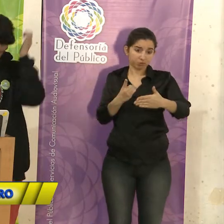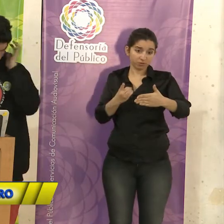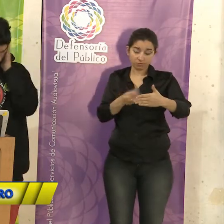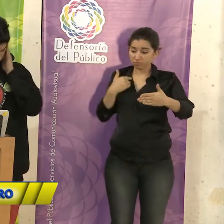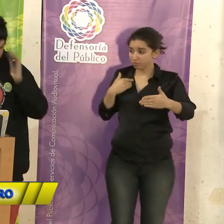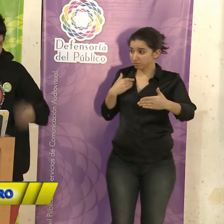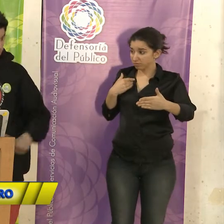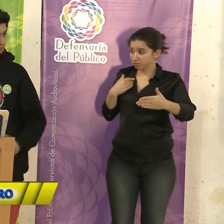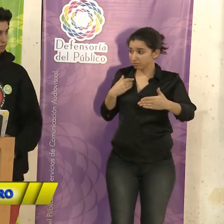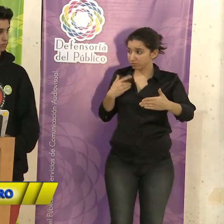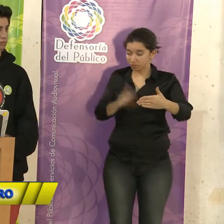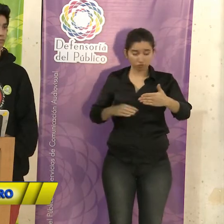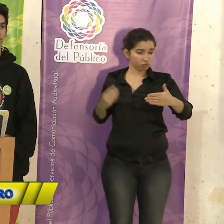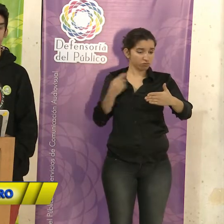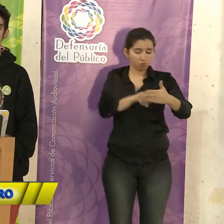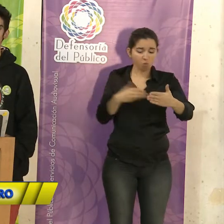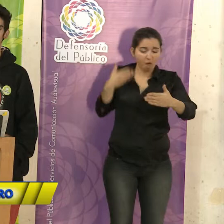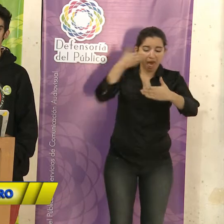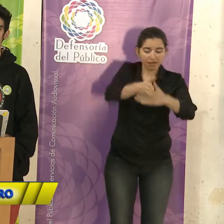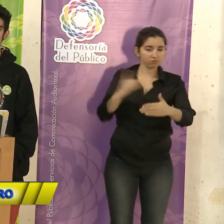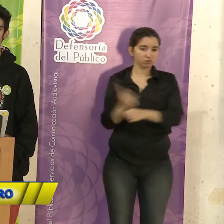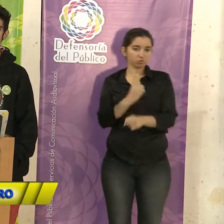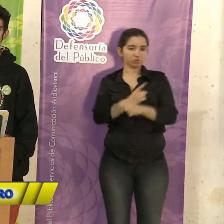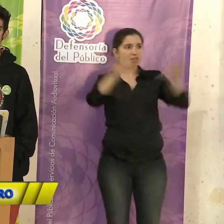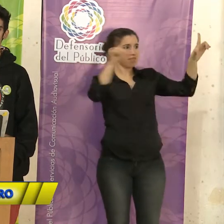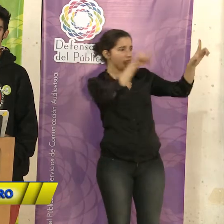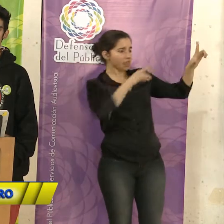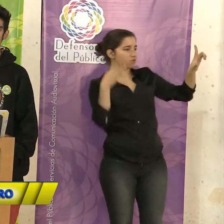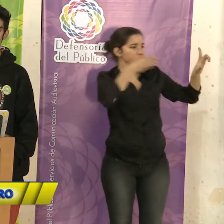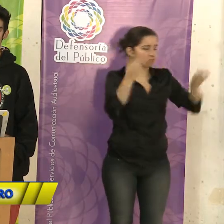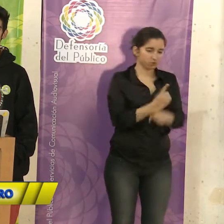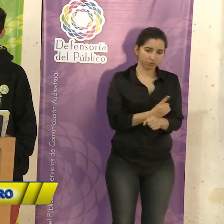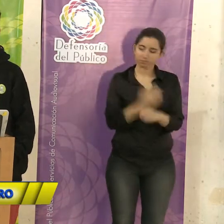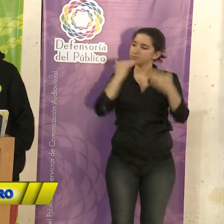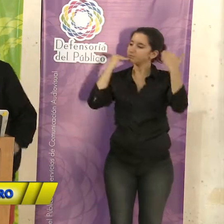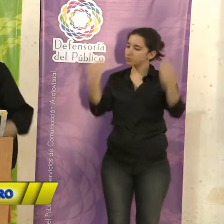que no nos permiten el completo acceso a la información? Muchas gracias.